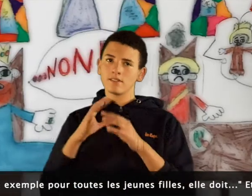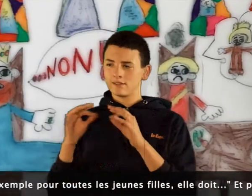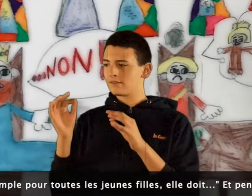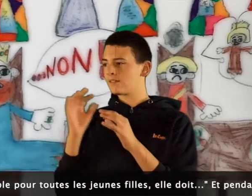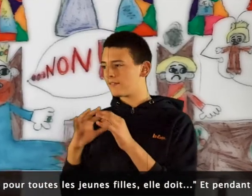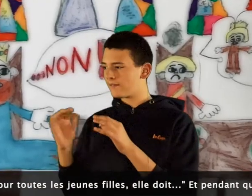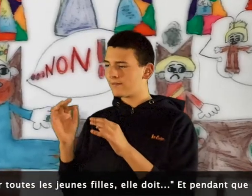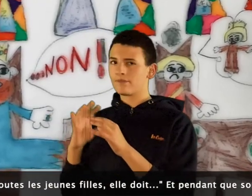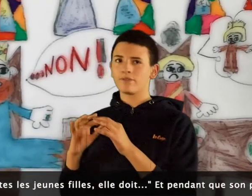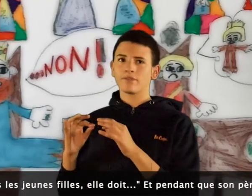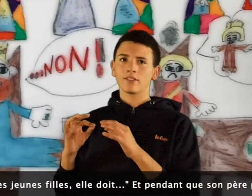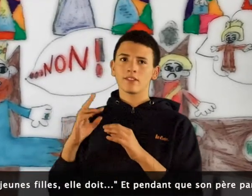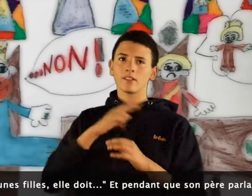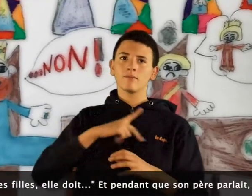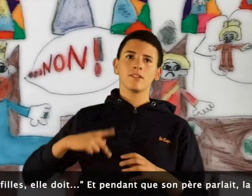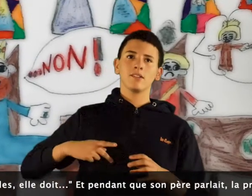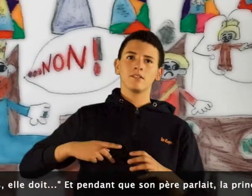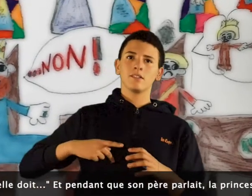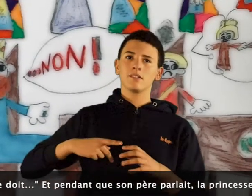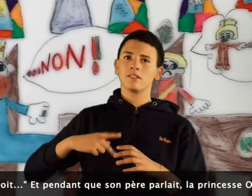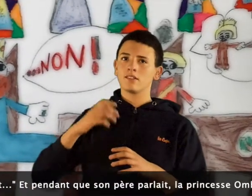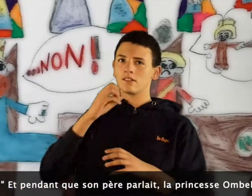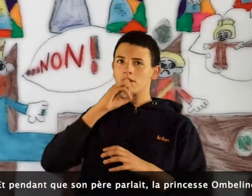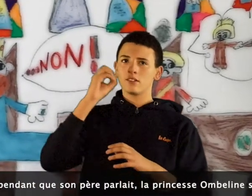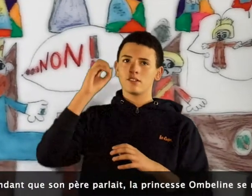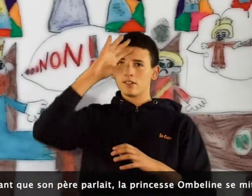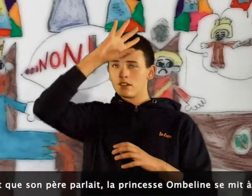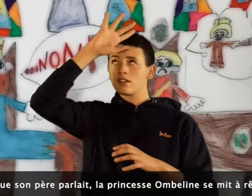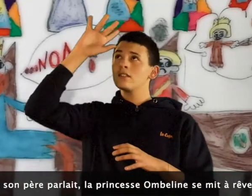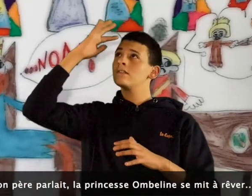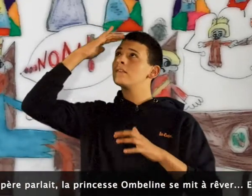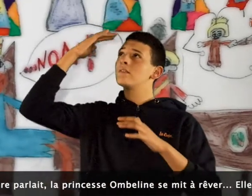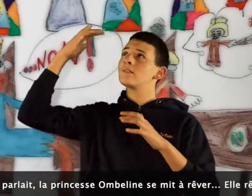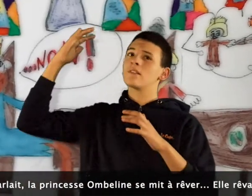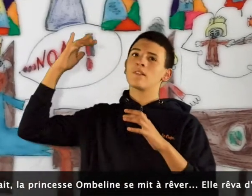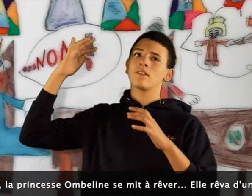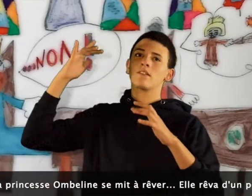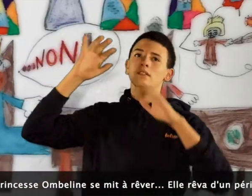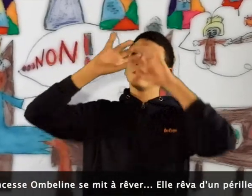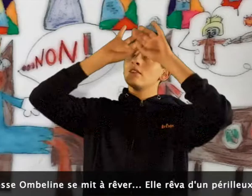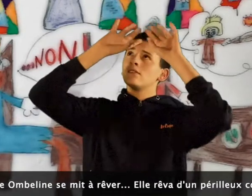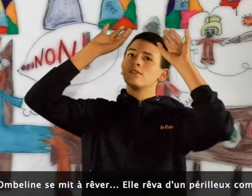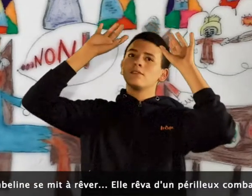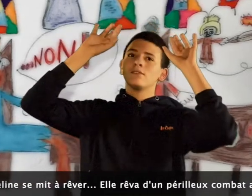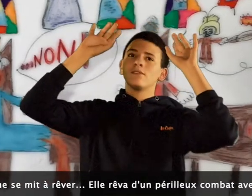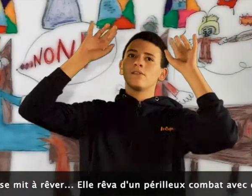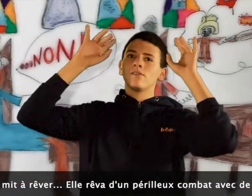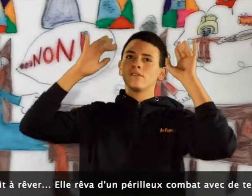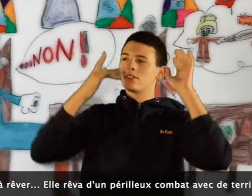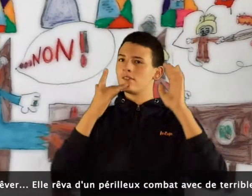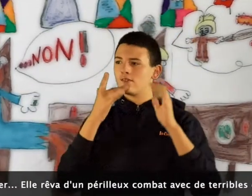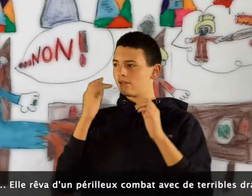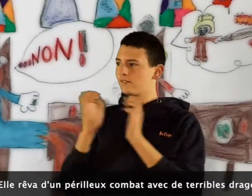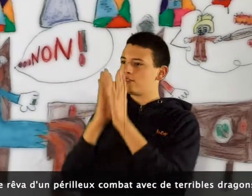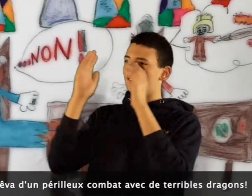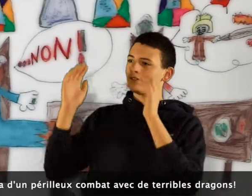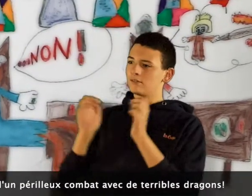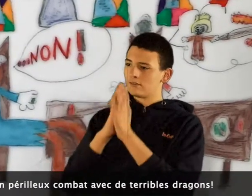doit être un exemple pour toutes les jeunes filles. Elle doit... » Et pendant que son père parlait, la princesse Ombeline se mit à rêver.